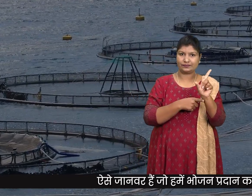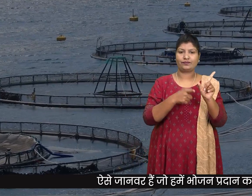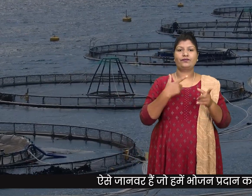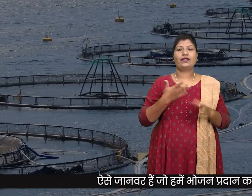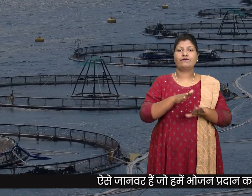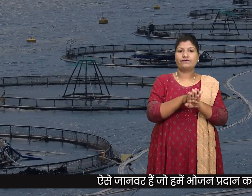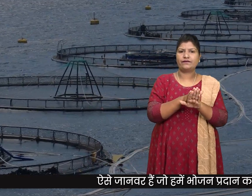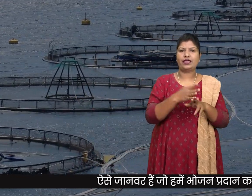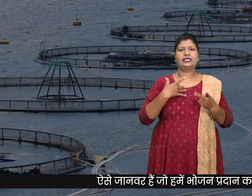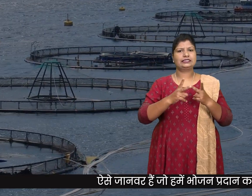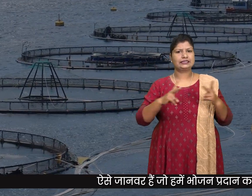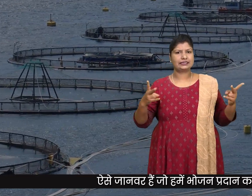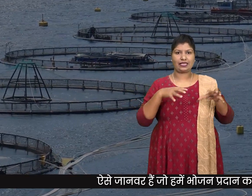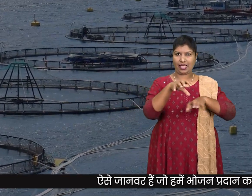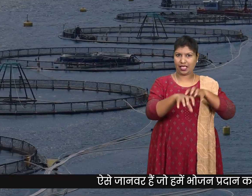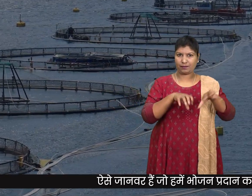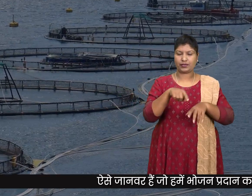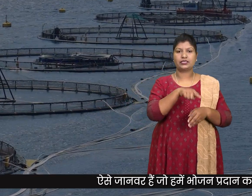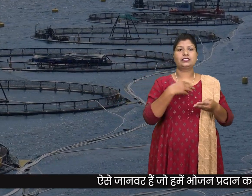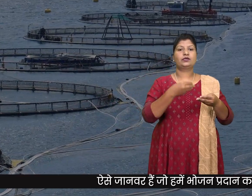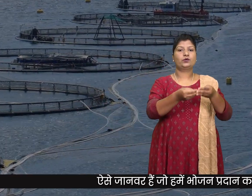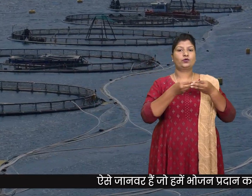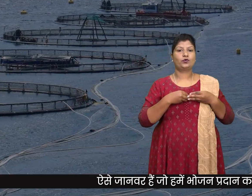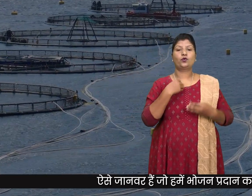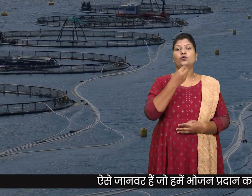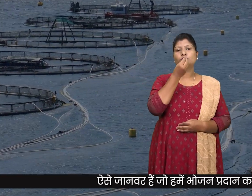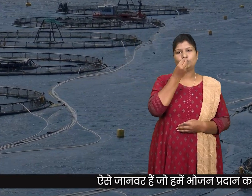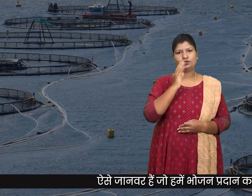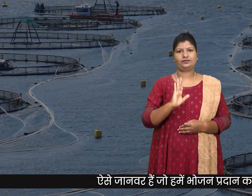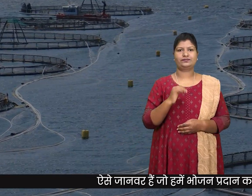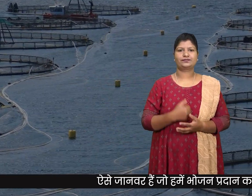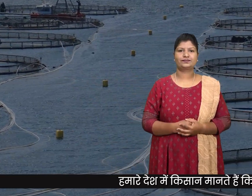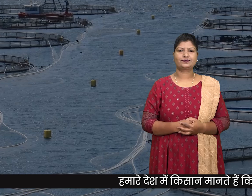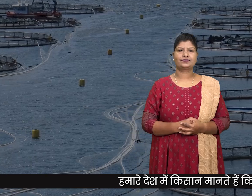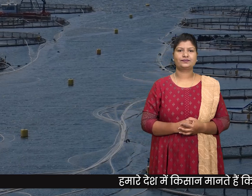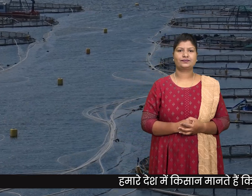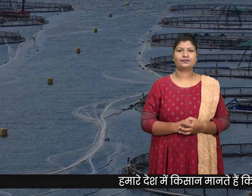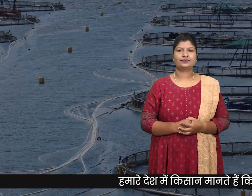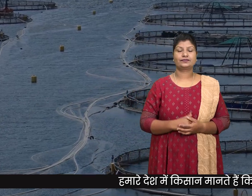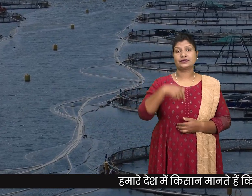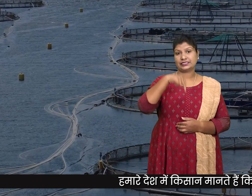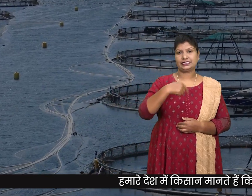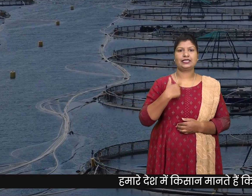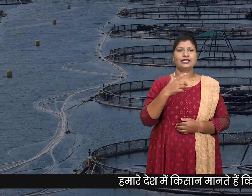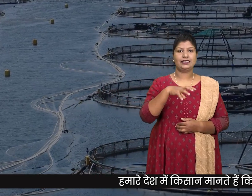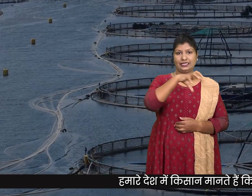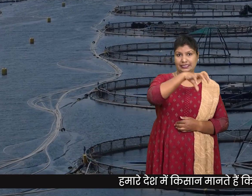ऐसे जानवर हैं जो हमें भोजन प्रदान करते हैं। हमारे देश में किसान मानते हैं